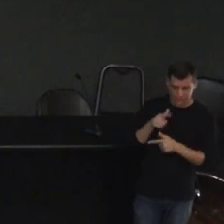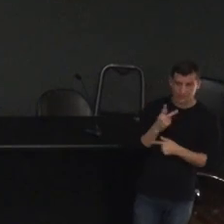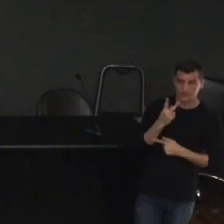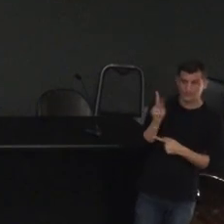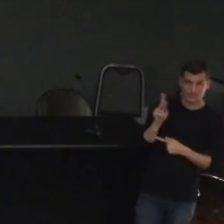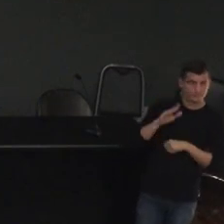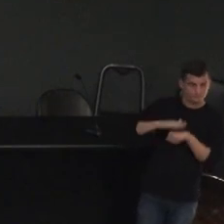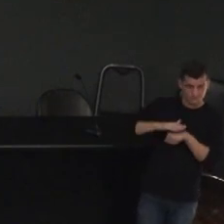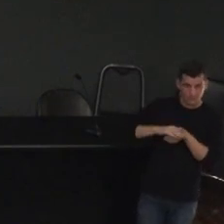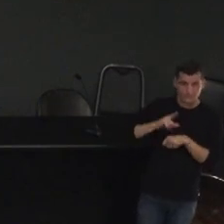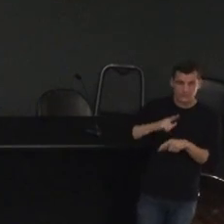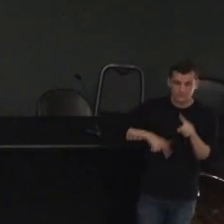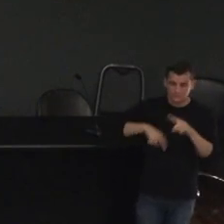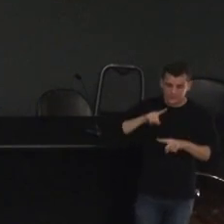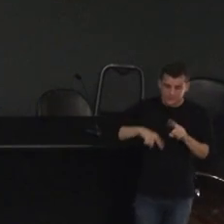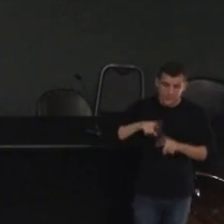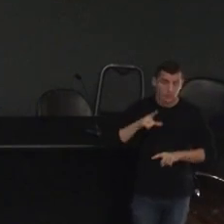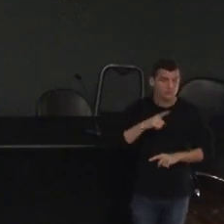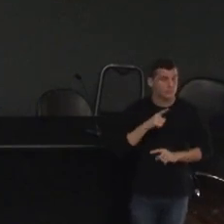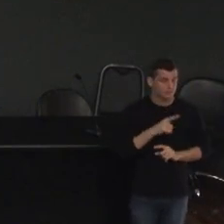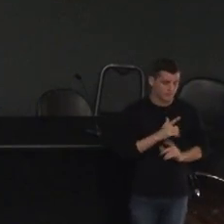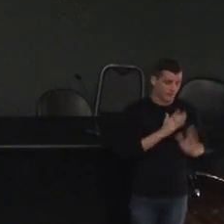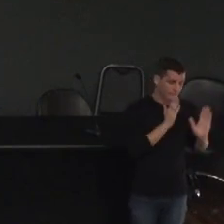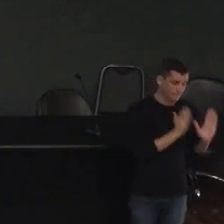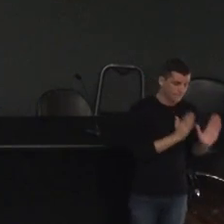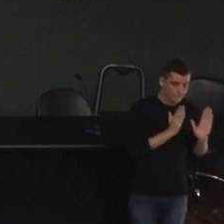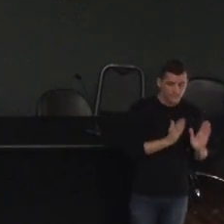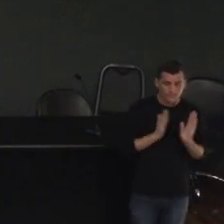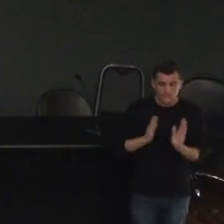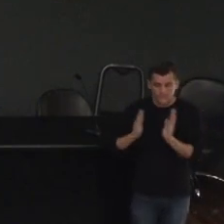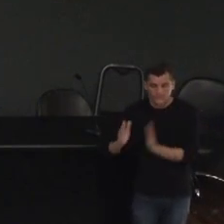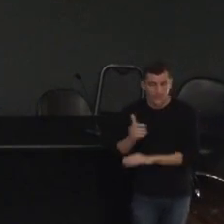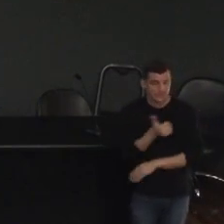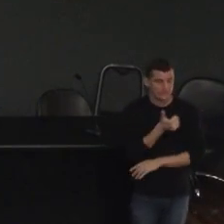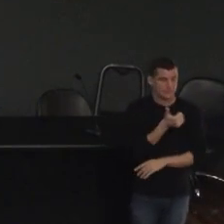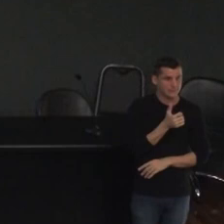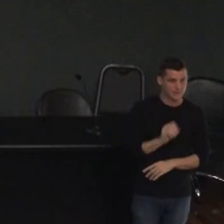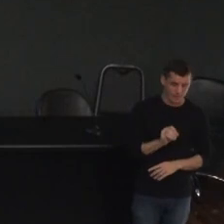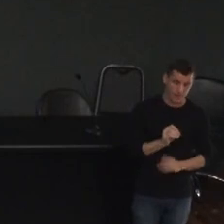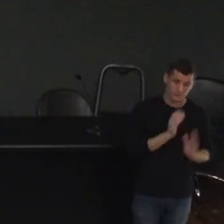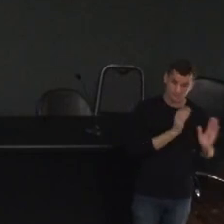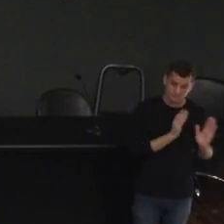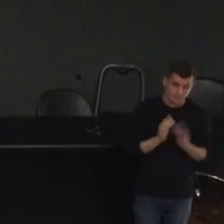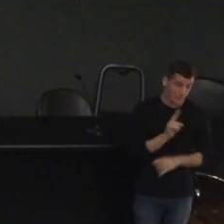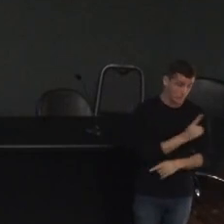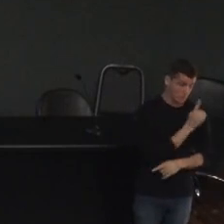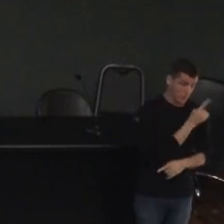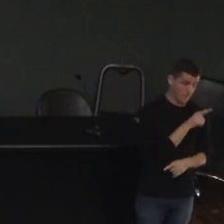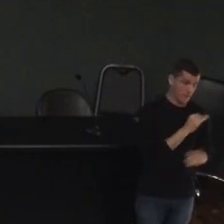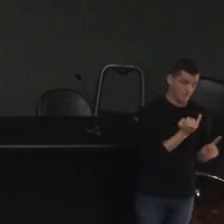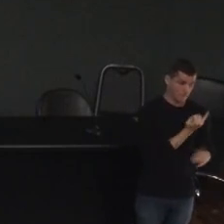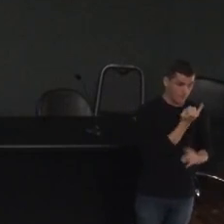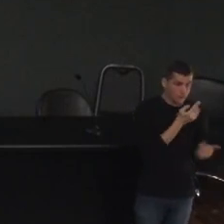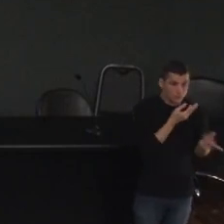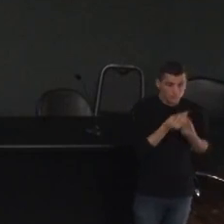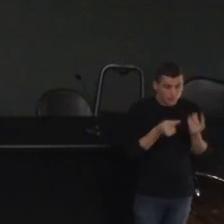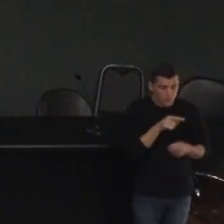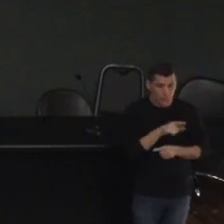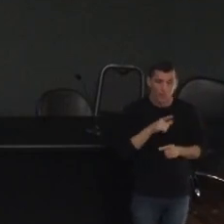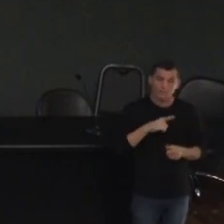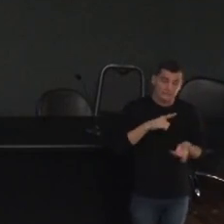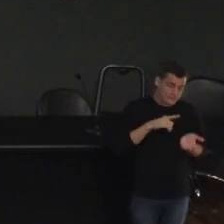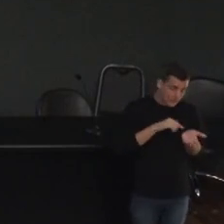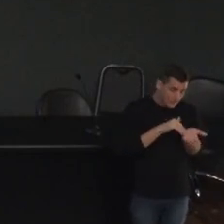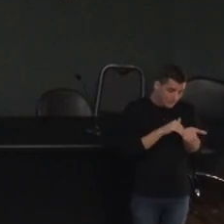são 10 fases né primeira delas é a fase mais importante que é o datamepsspp Né que é todo aquele mínimo